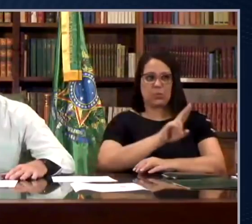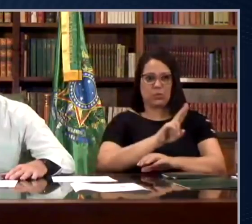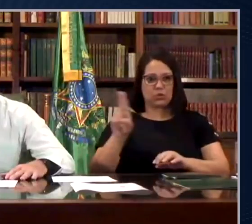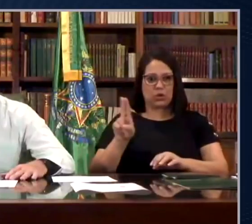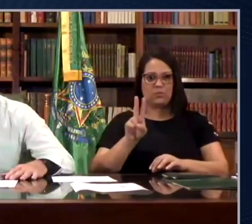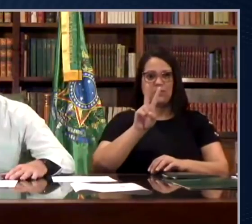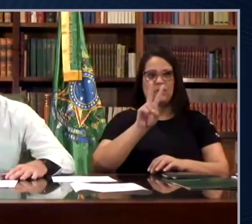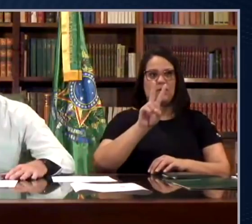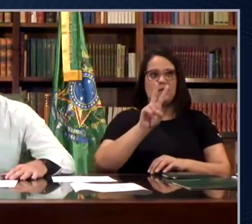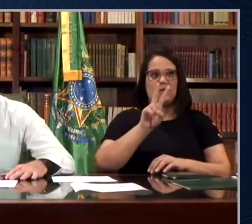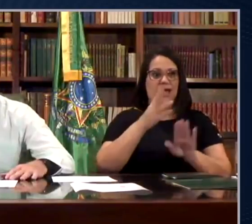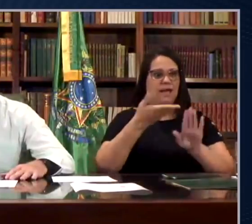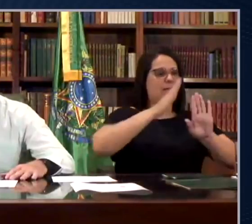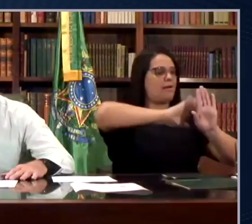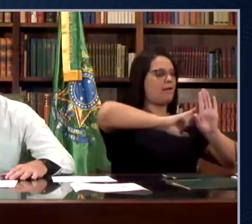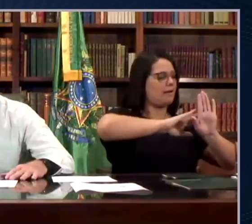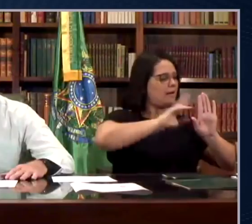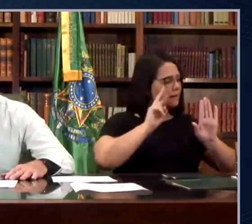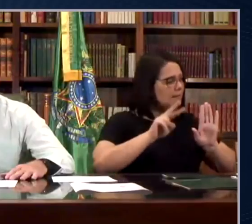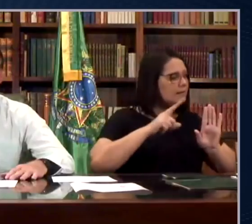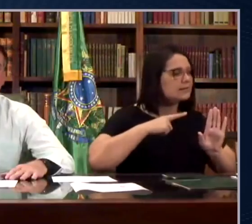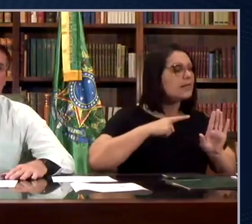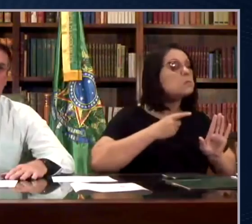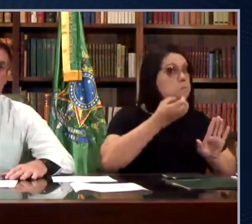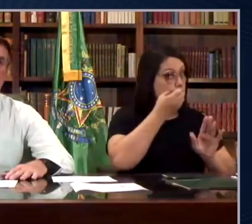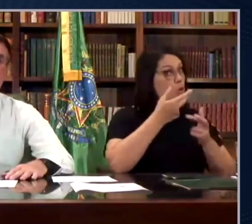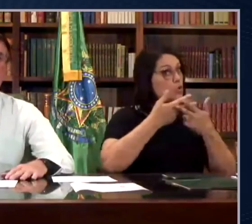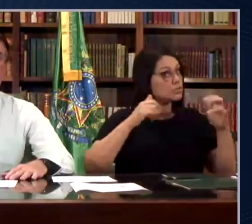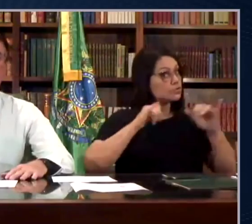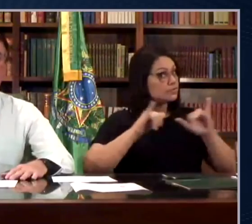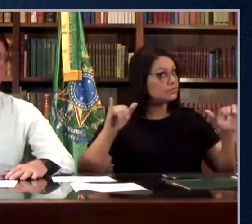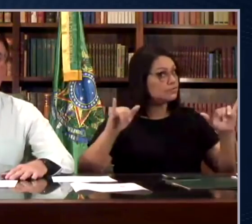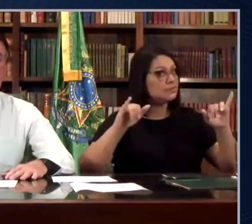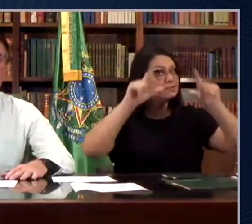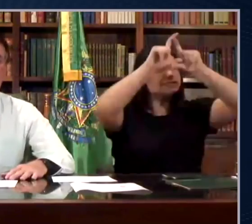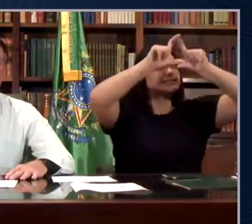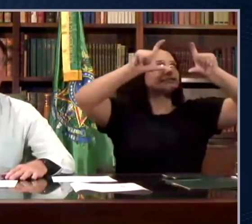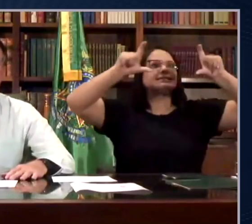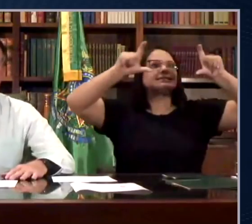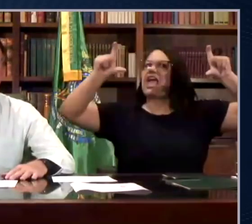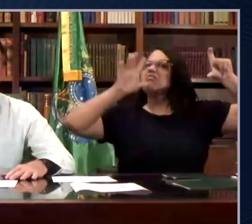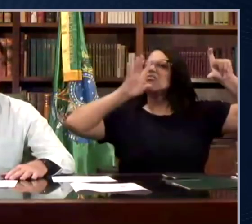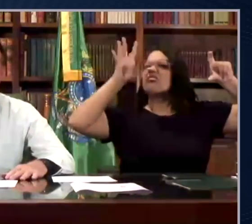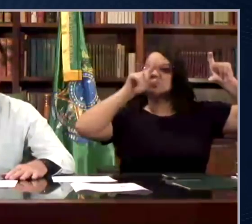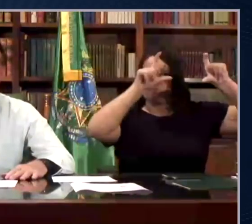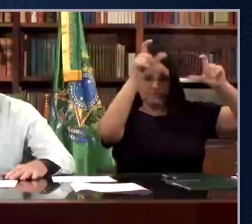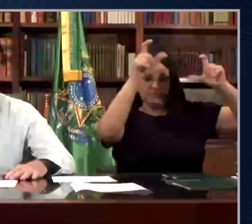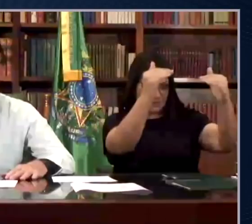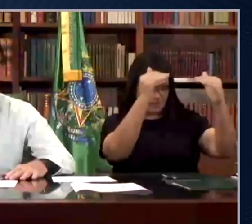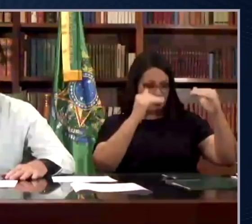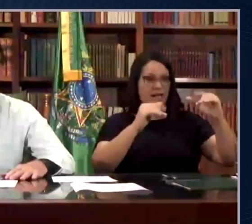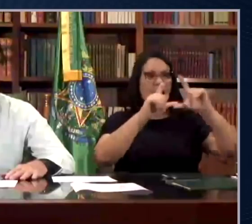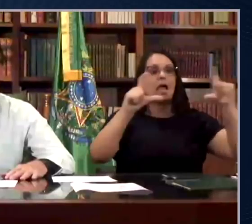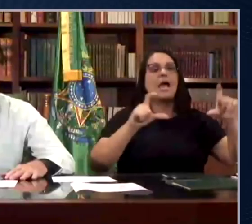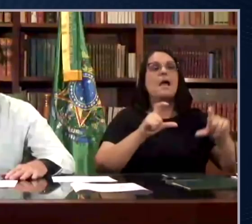fazer, traz uma boa notícia. A manchete é catastrofista, né? Metade dos brasileiros já vivem em